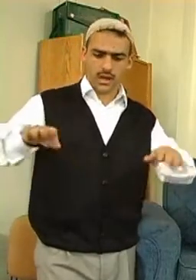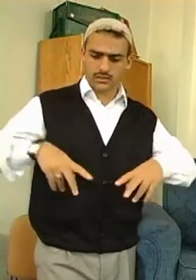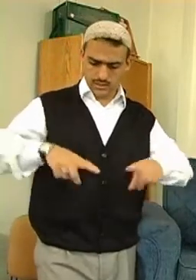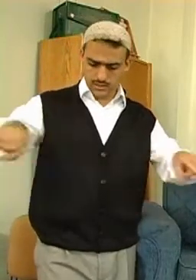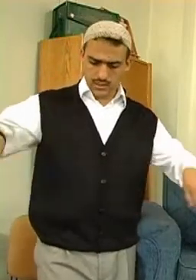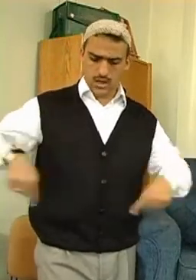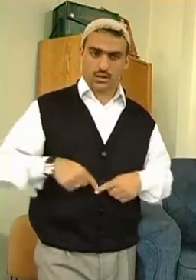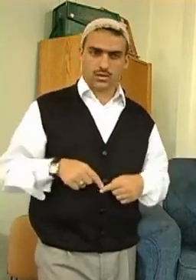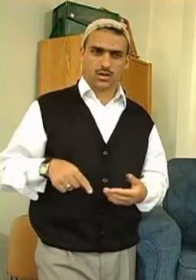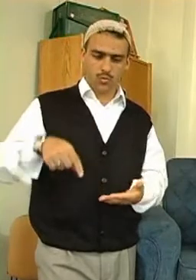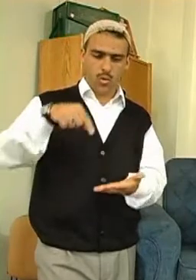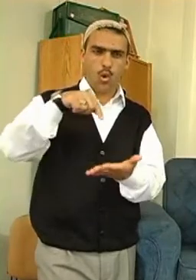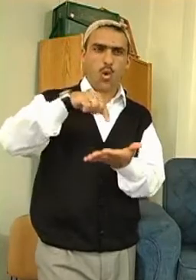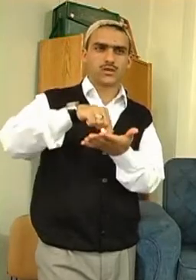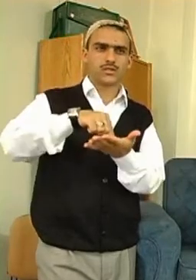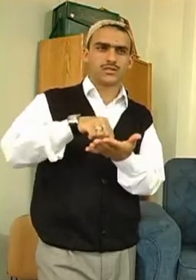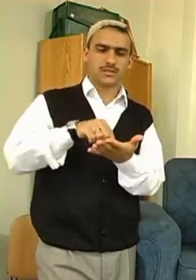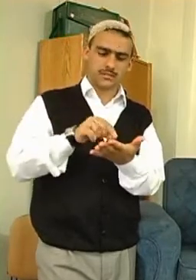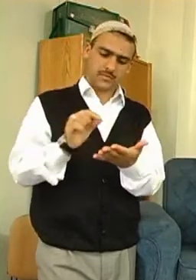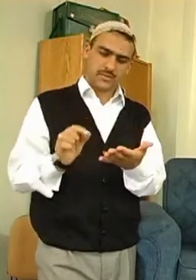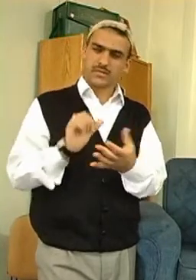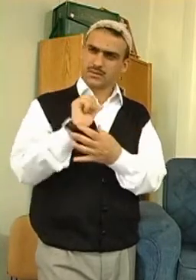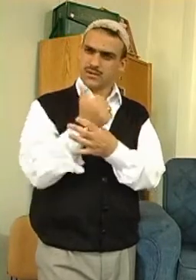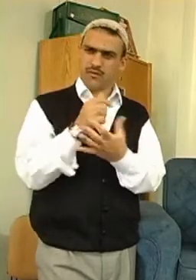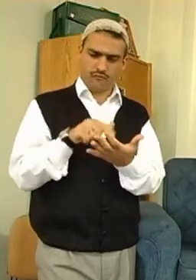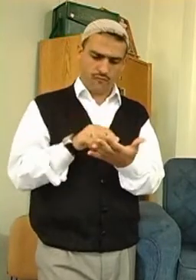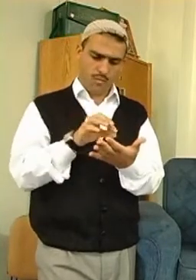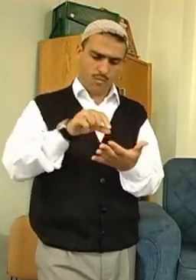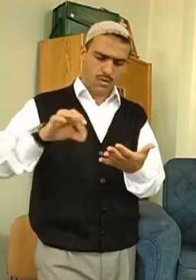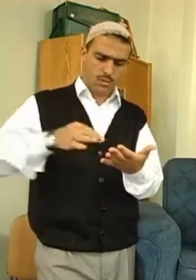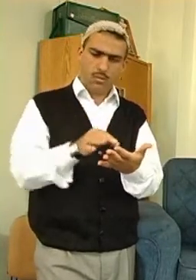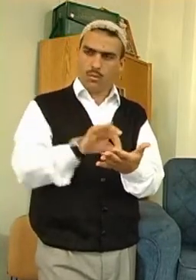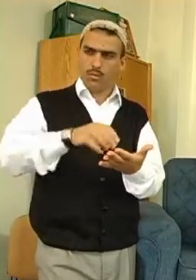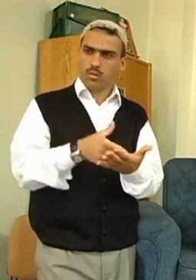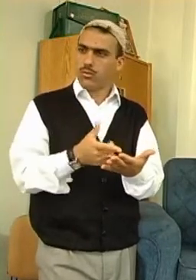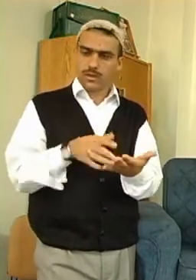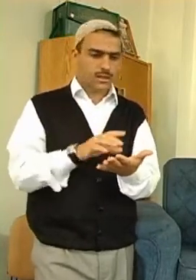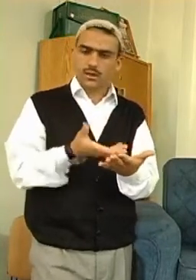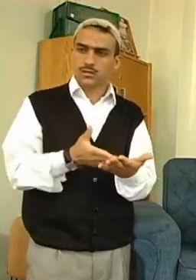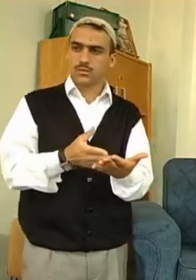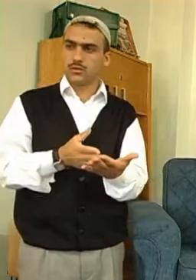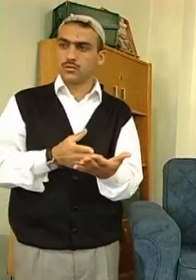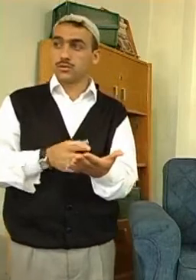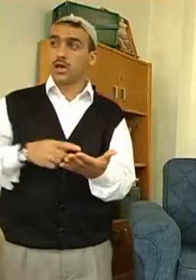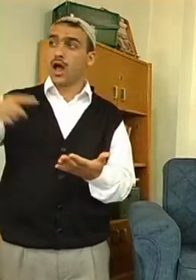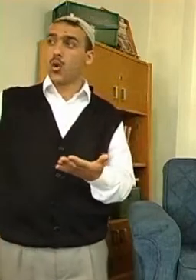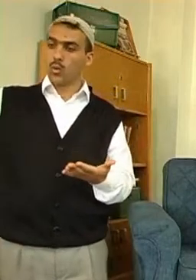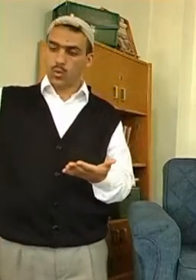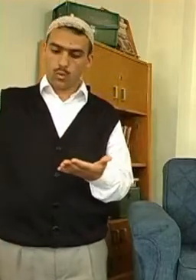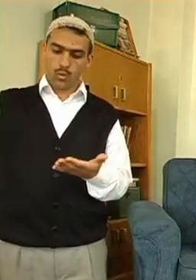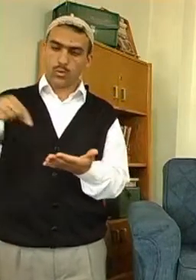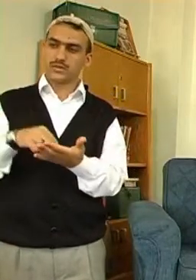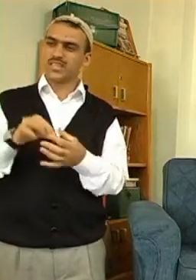merkezleşiyor. Ya. O şeyi merkez nakışı tutsan gücün kuvvetin olsa kaldırsan halının